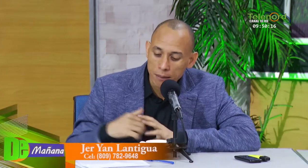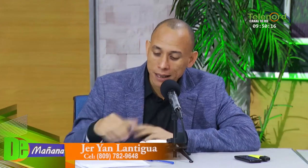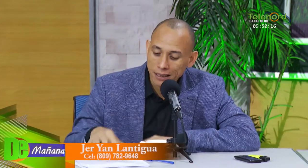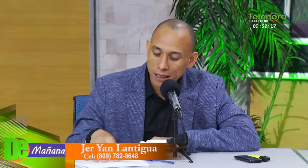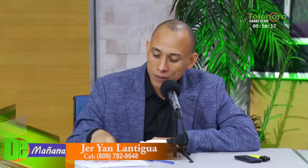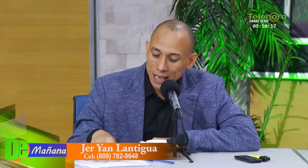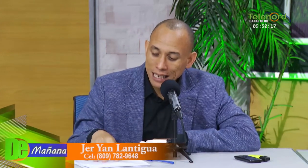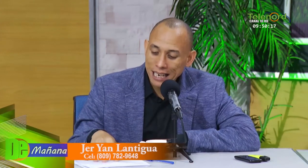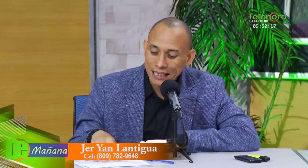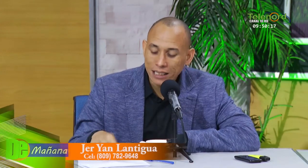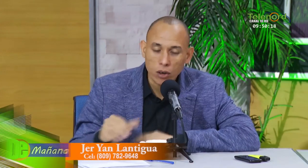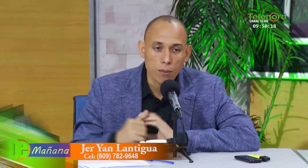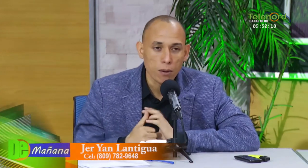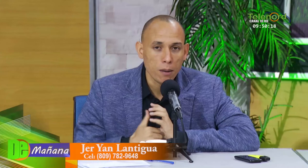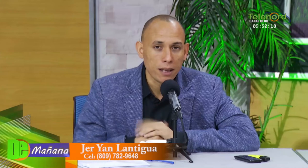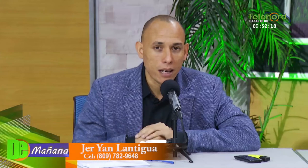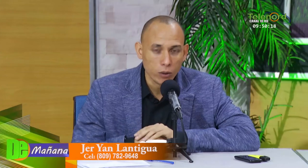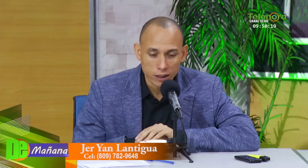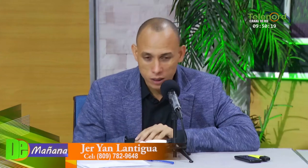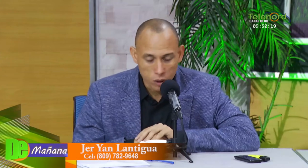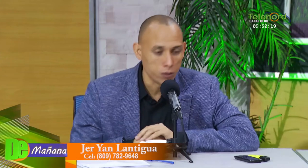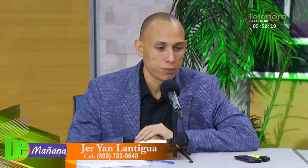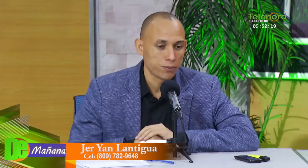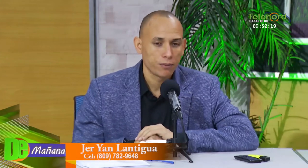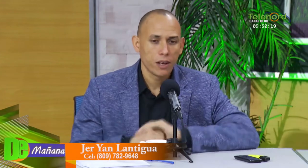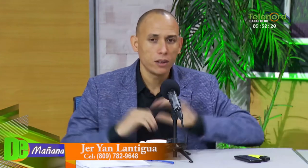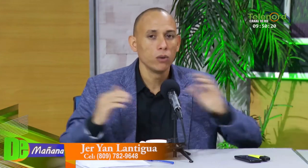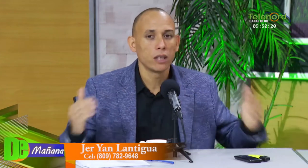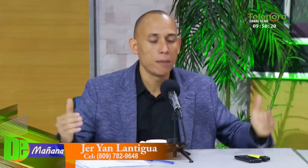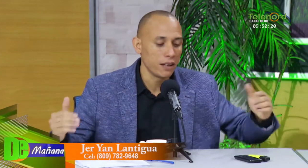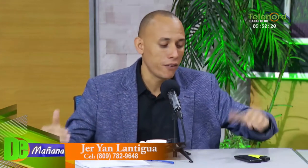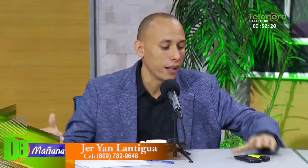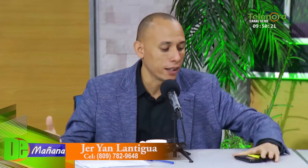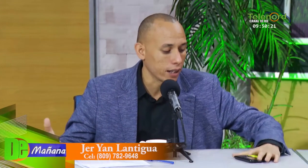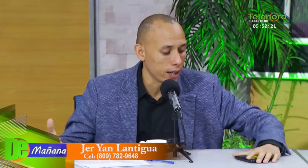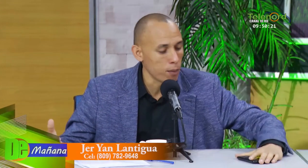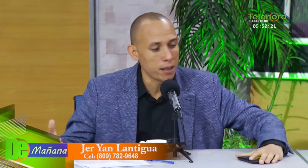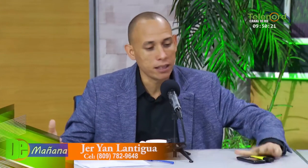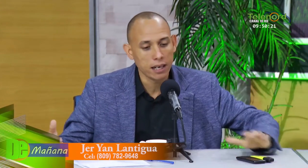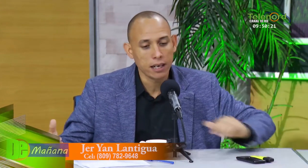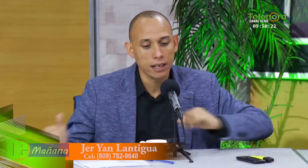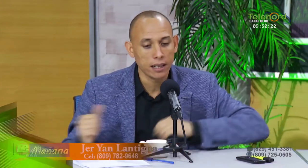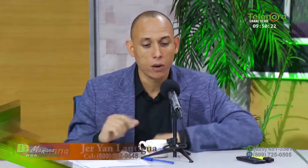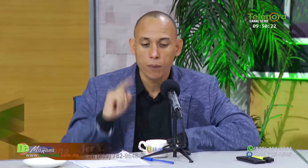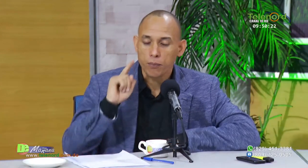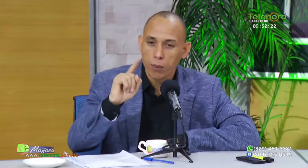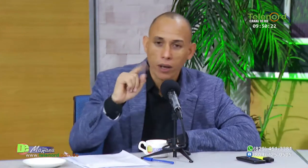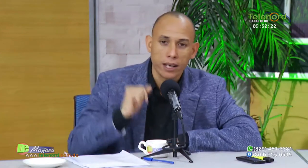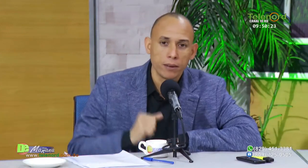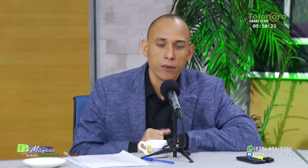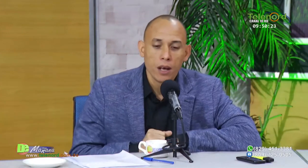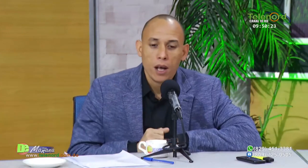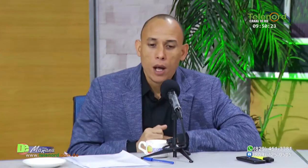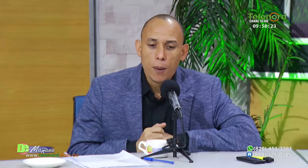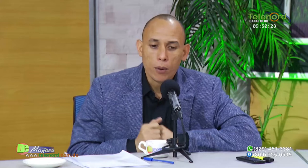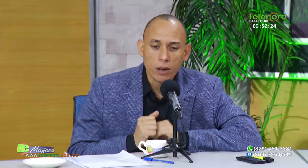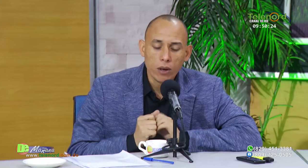bebés nacen con problemas de audición. Este es un tema diferente que queremos plantear en el día de hoy. ¿Por qué? Porque en una